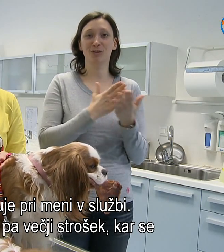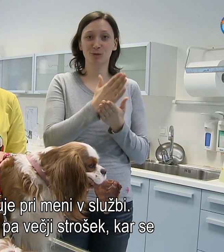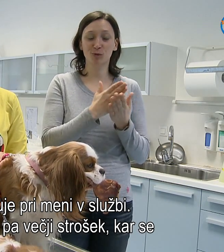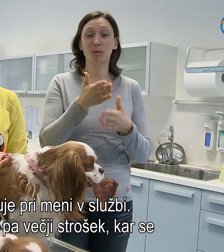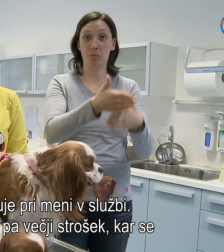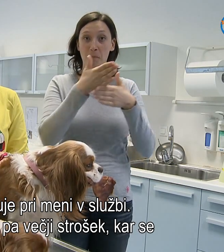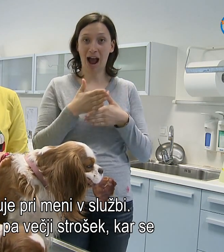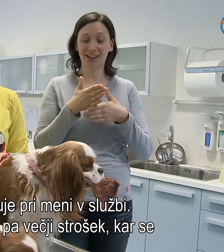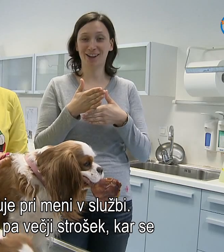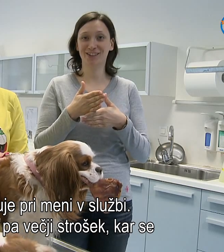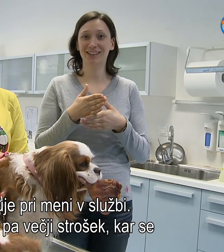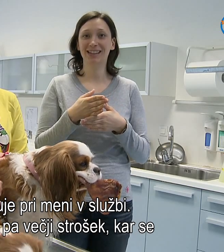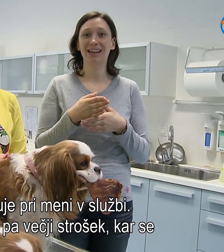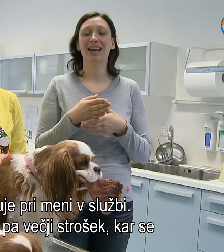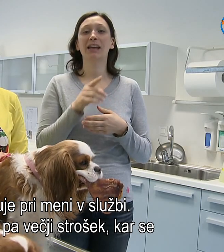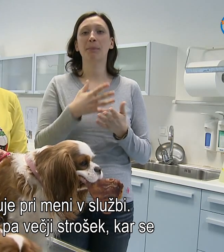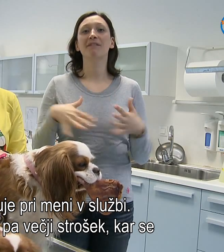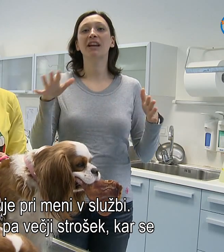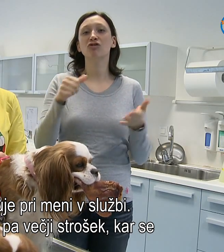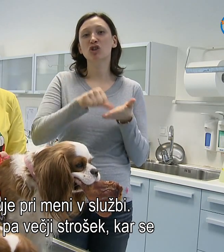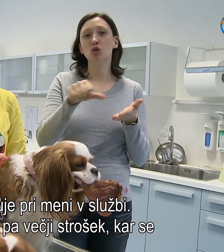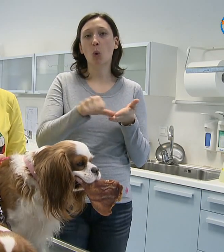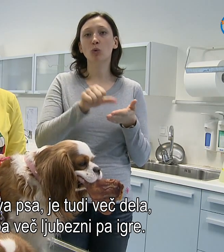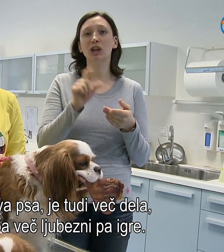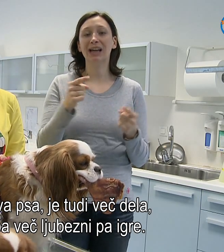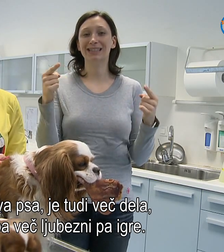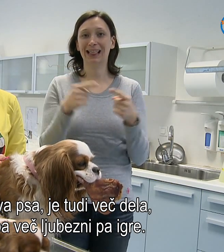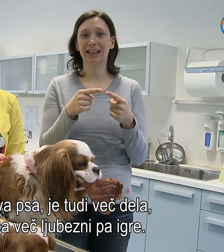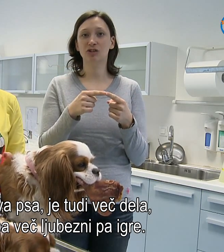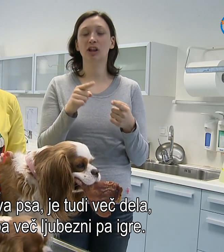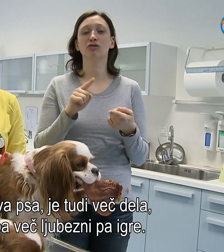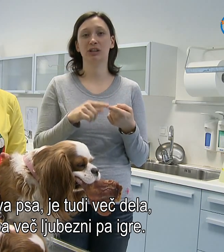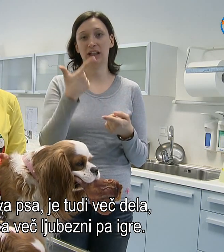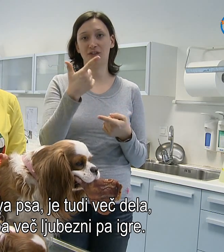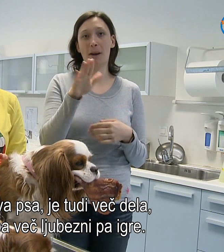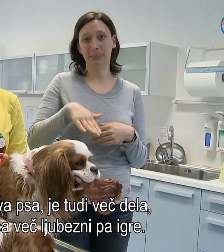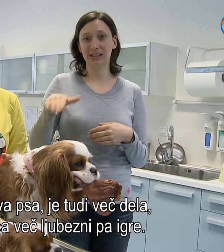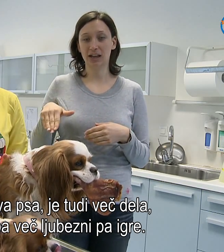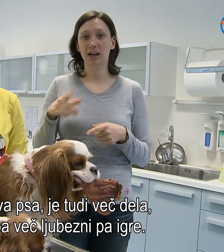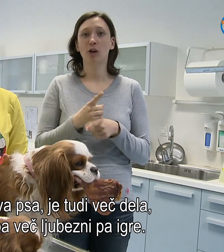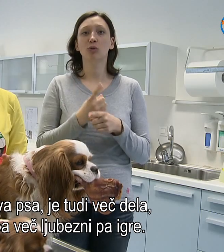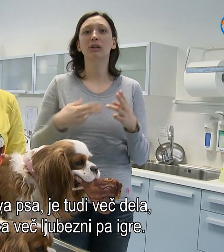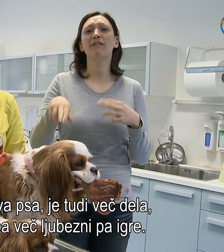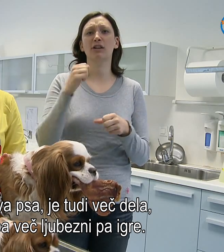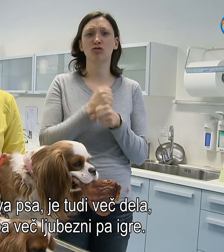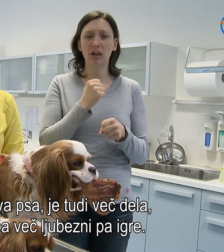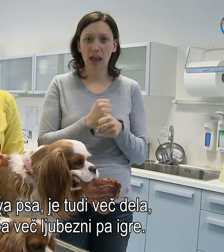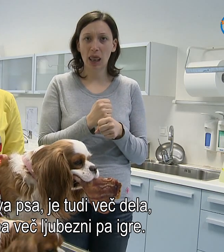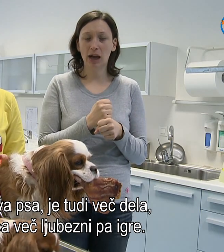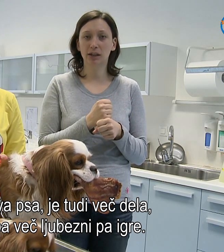pomagajo. Vsekakor je pa večji strošek, kar se tega tiče, če sta 2 psa, je tudi več dela,